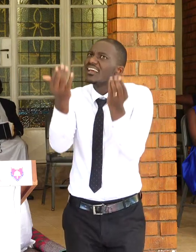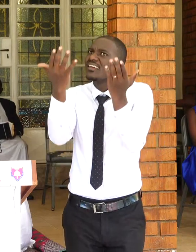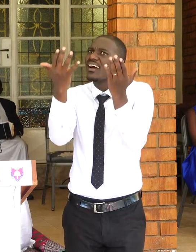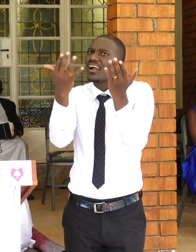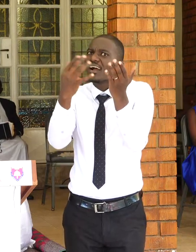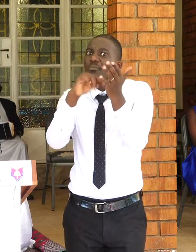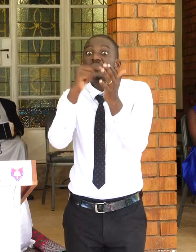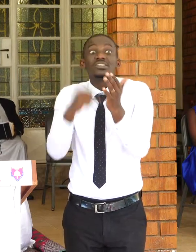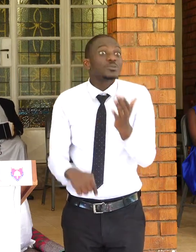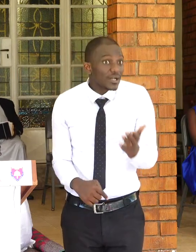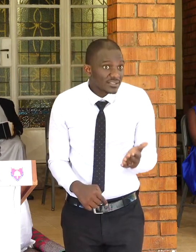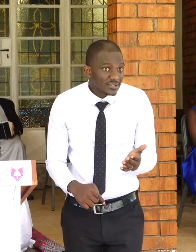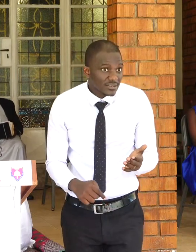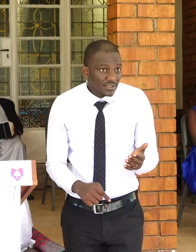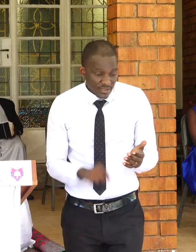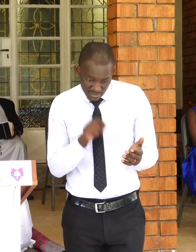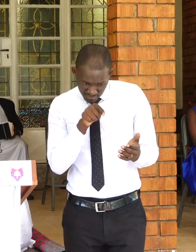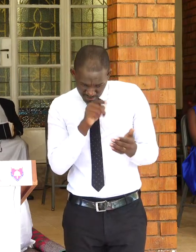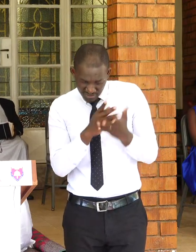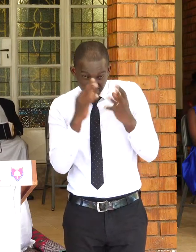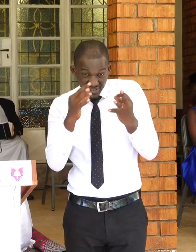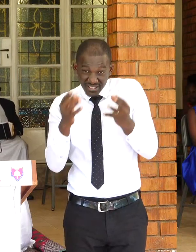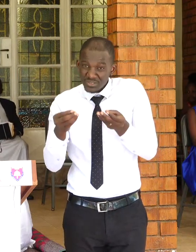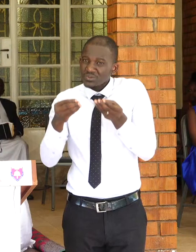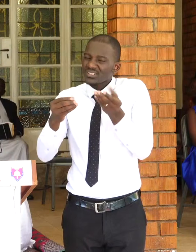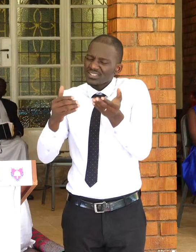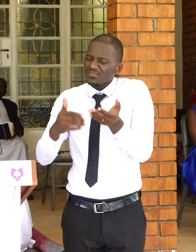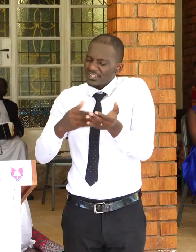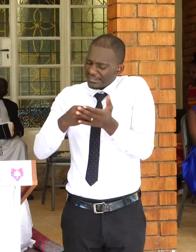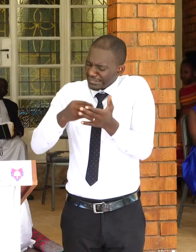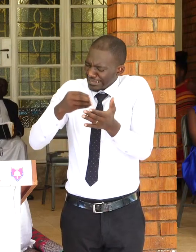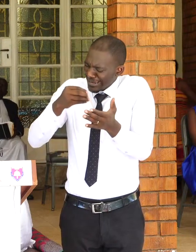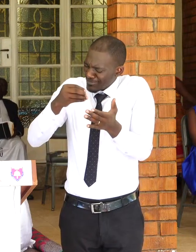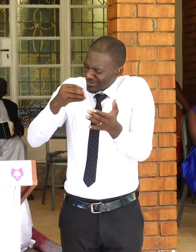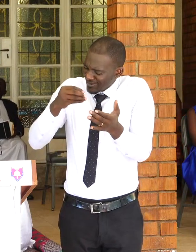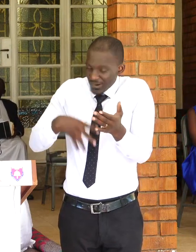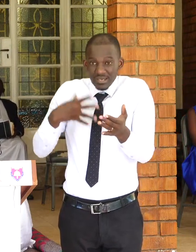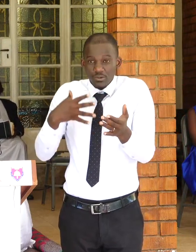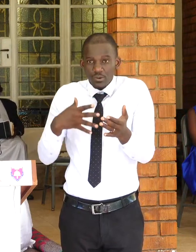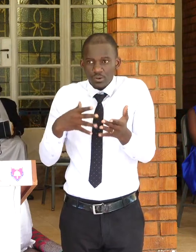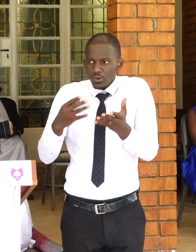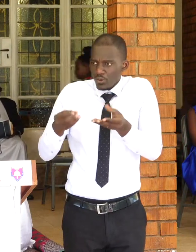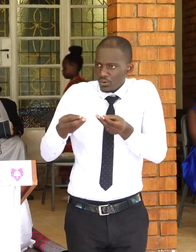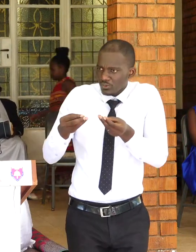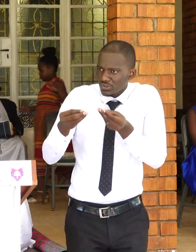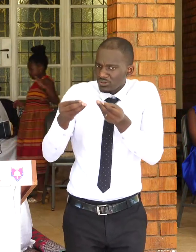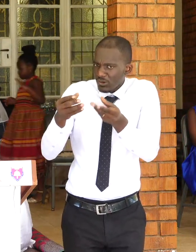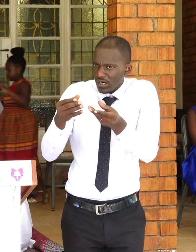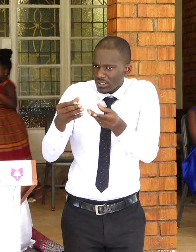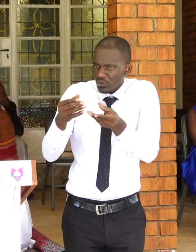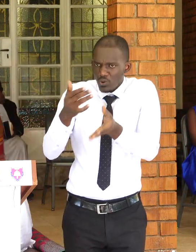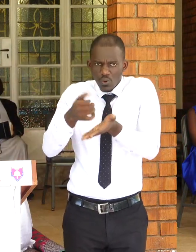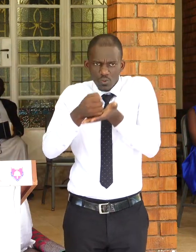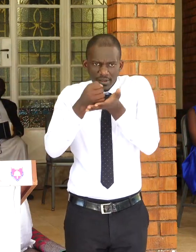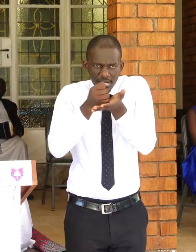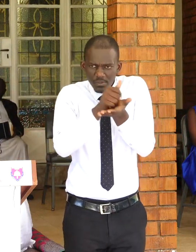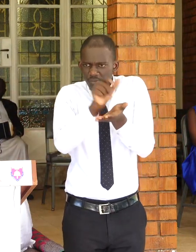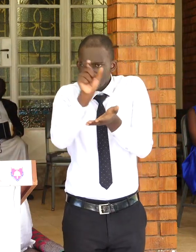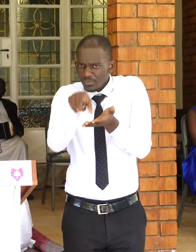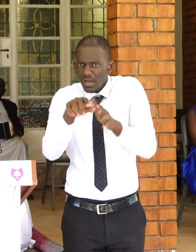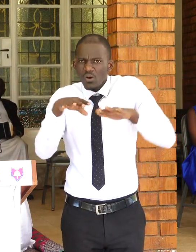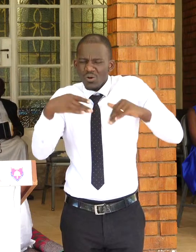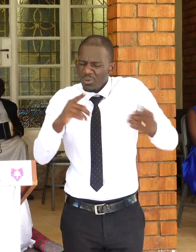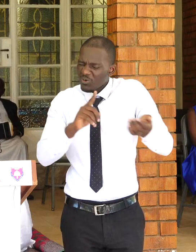kyekyo ky'owaayo eky'omuwendo okusobola okuyamba omuntu omulala oba okufunamu